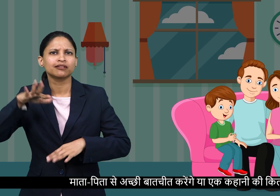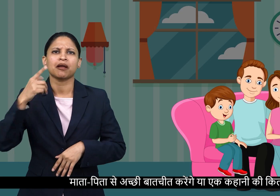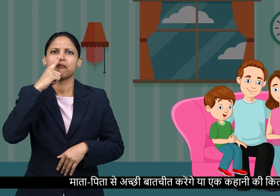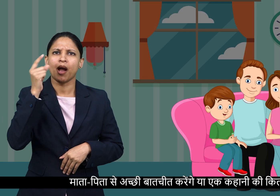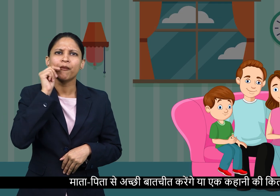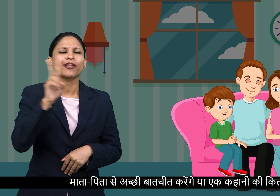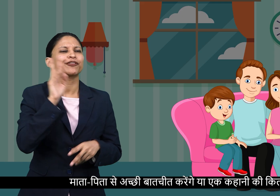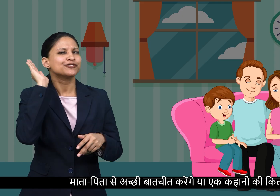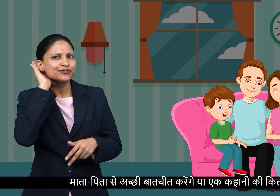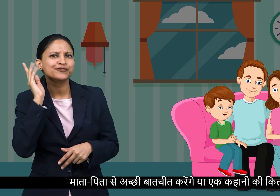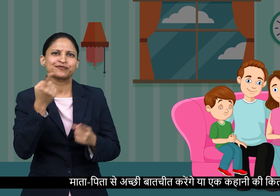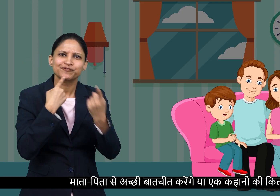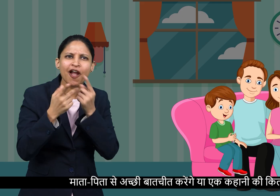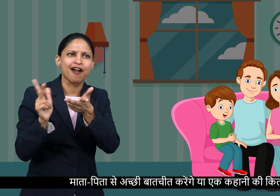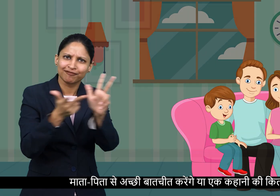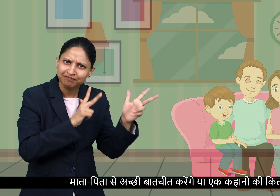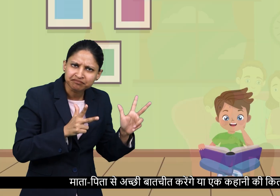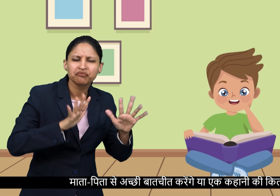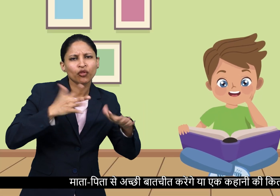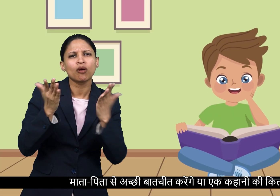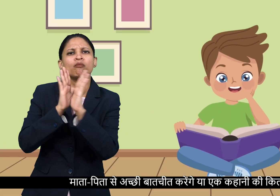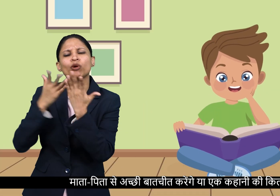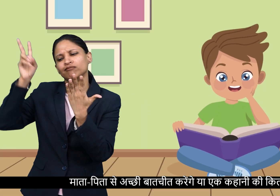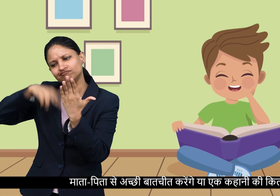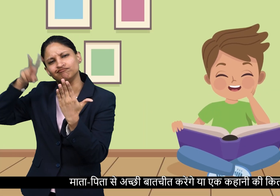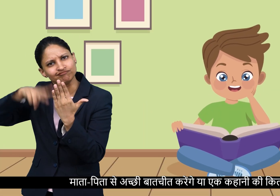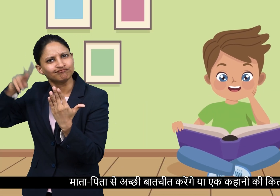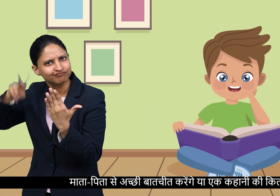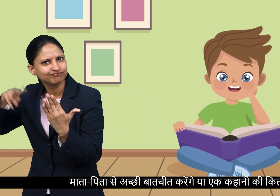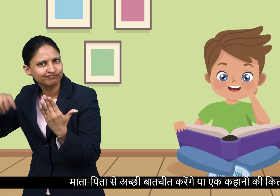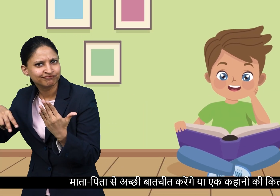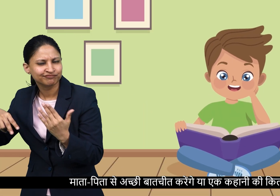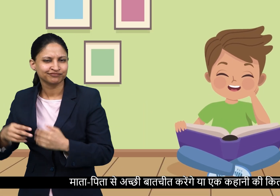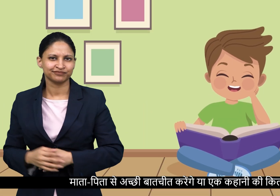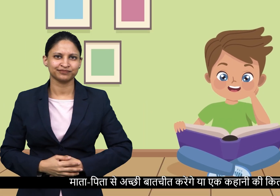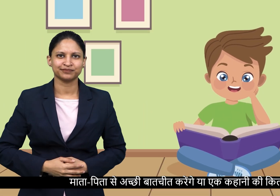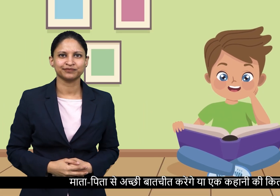माता पिता से अच्छी बातचीत करेंगे या एक कहानी की किताब पढ़ेंगे।